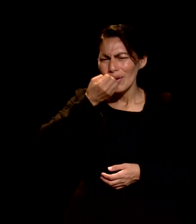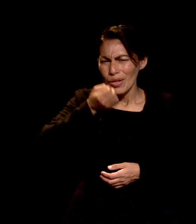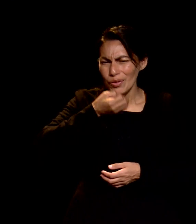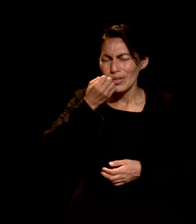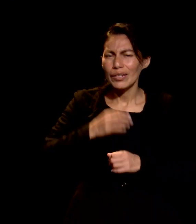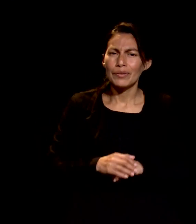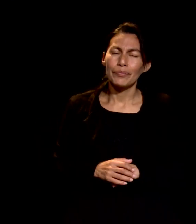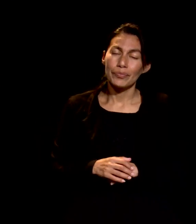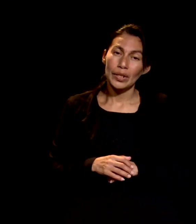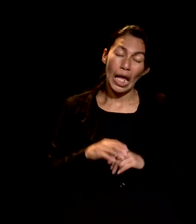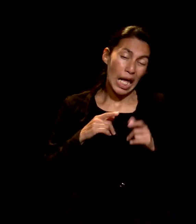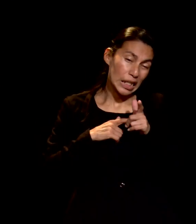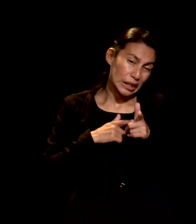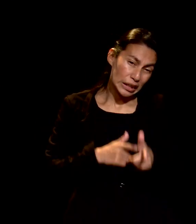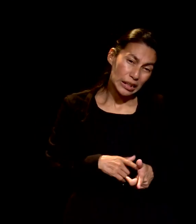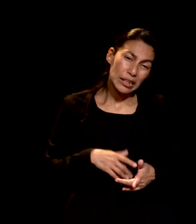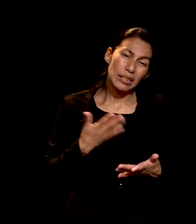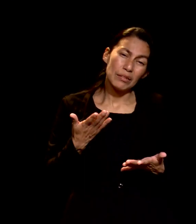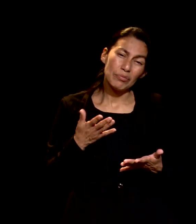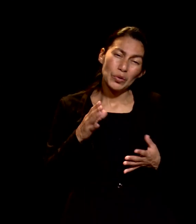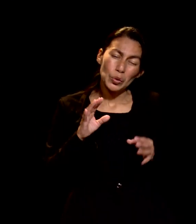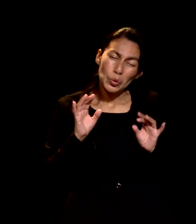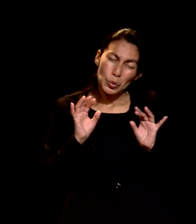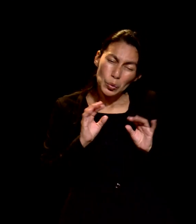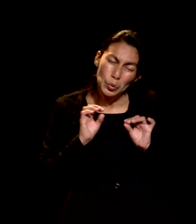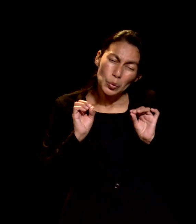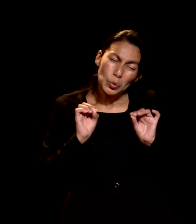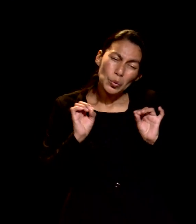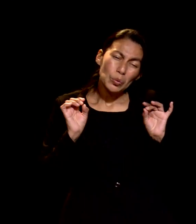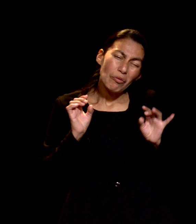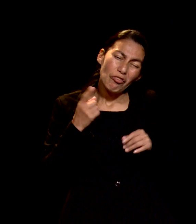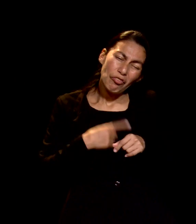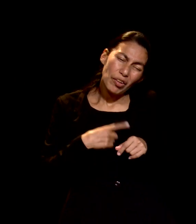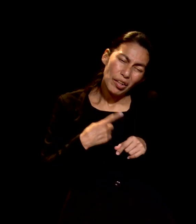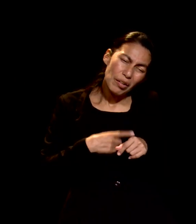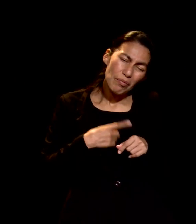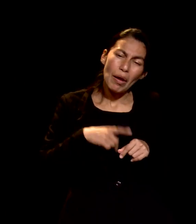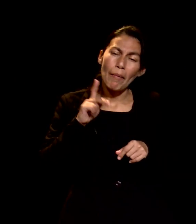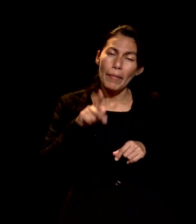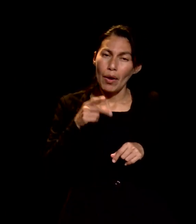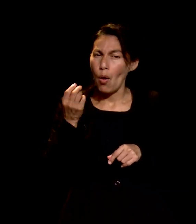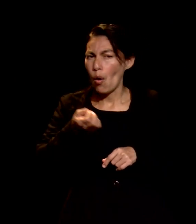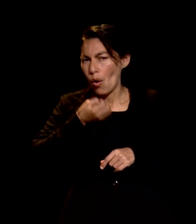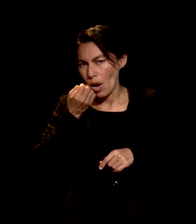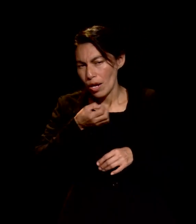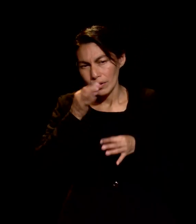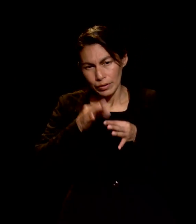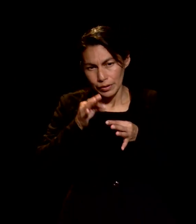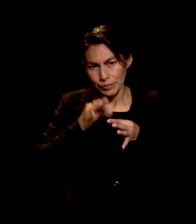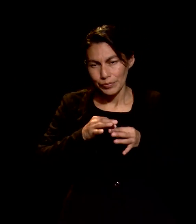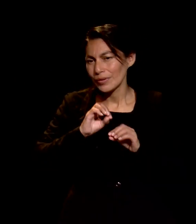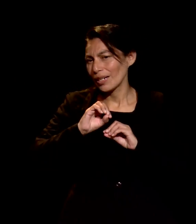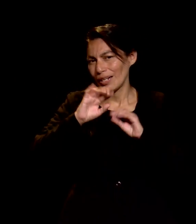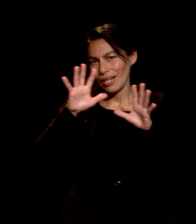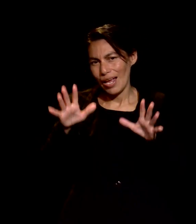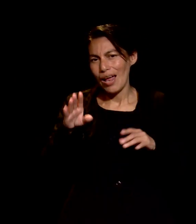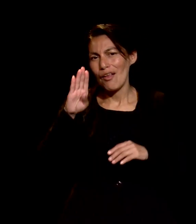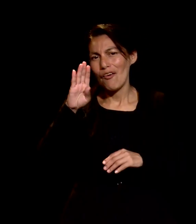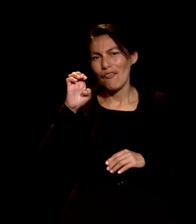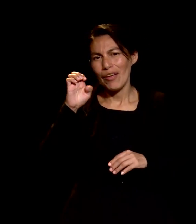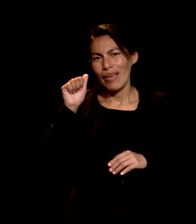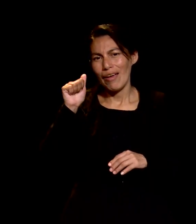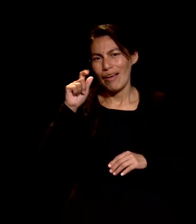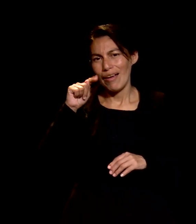Aún sigue delicada Y la vamos a incluir En las oraciones Claro que sí Continuaremos orando Por